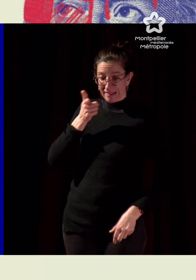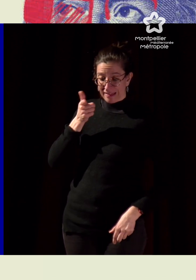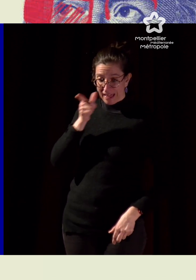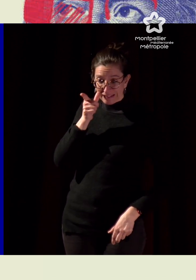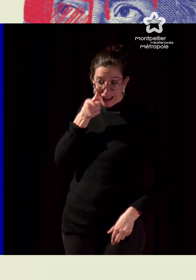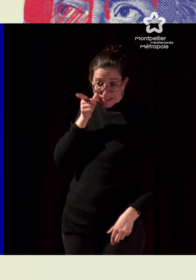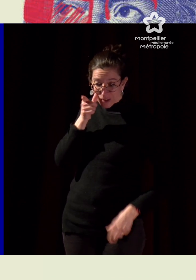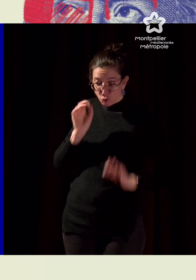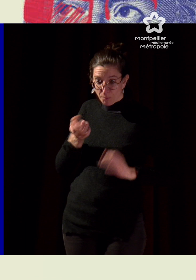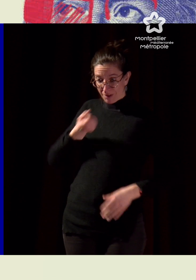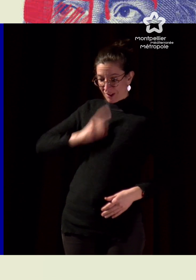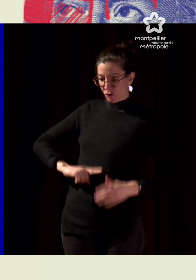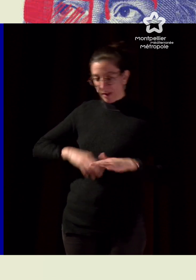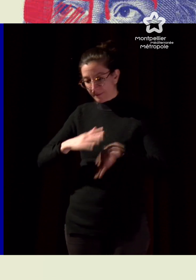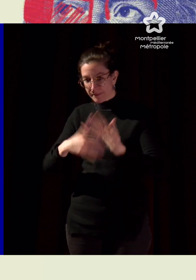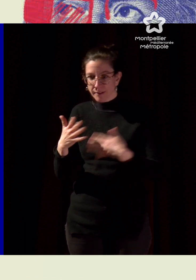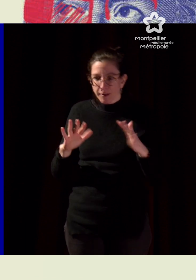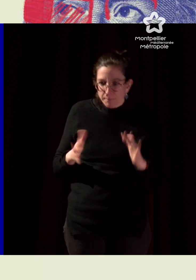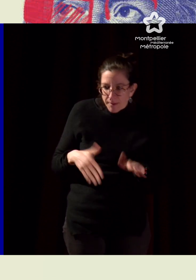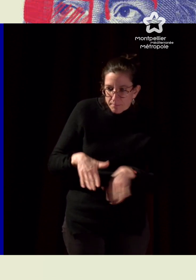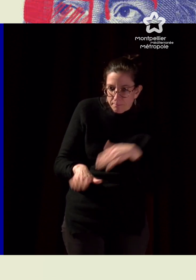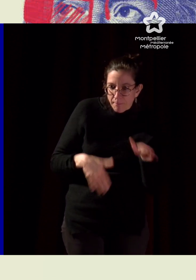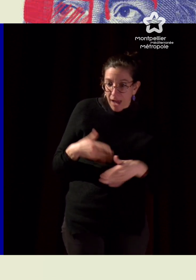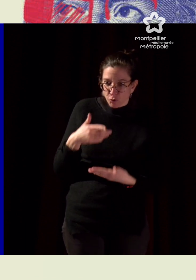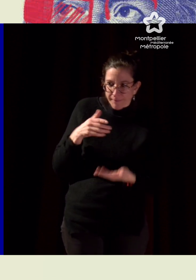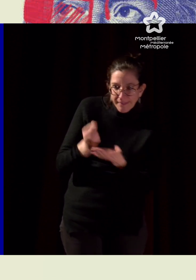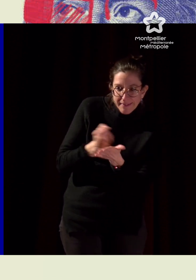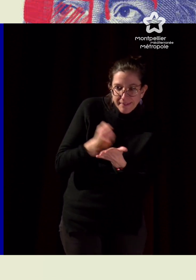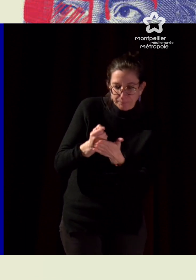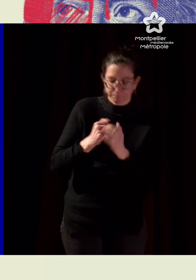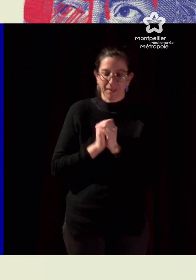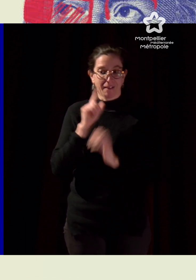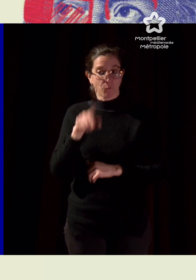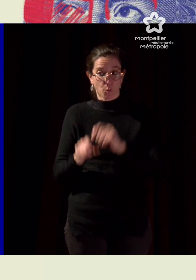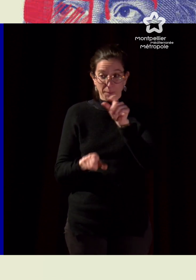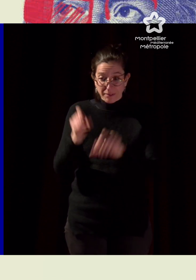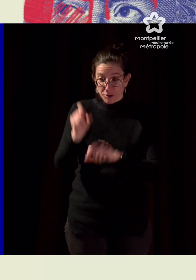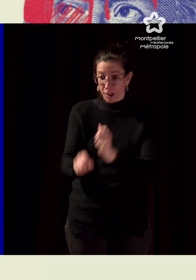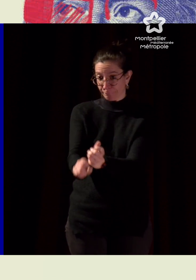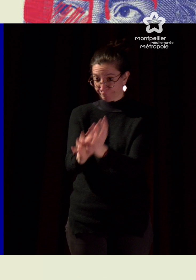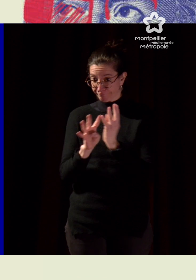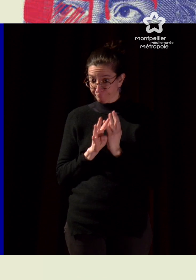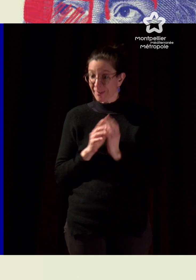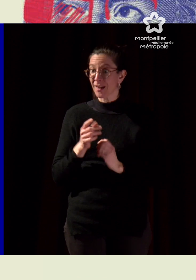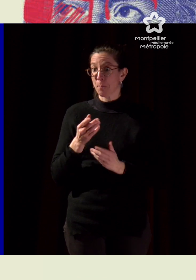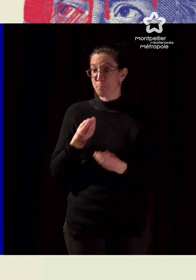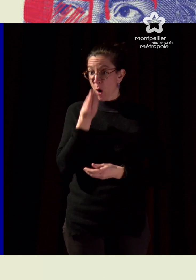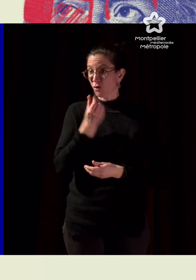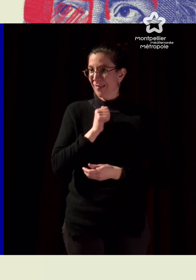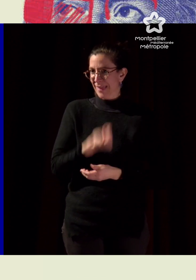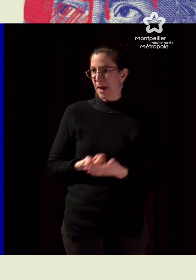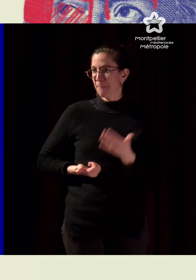une lactase qui fonctionne? Alors, il faut que les gens arrivent à jeun. On teste l'hydrogène qu'ils ont